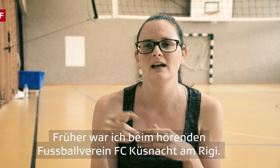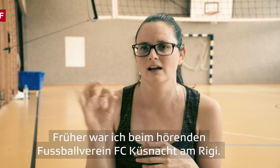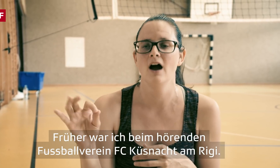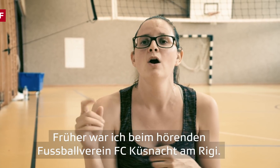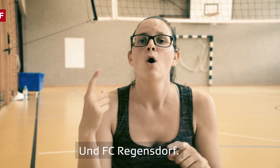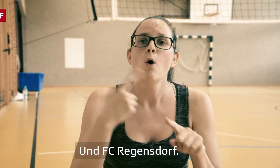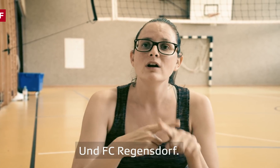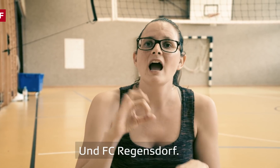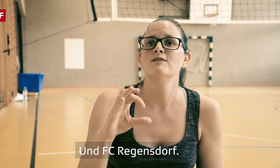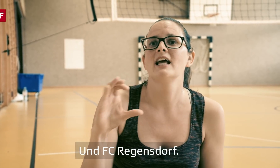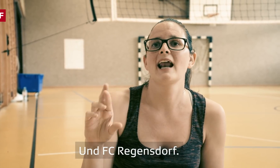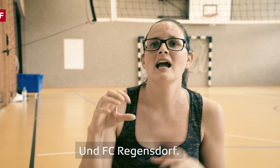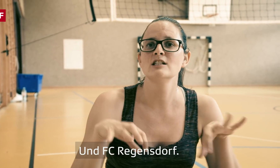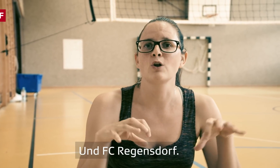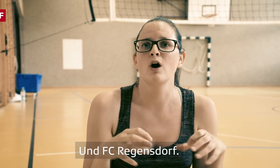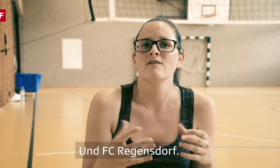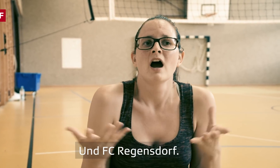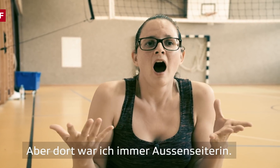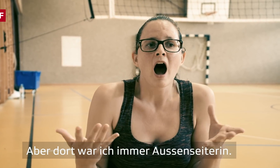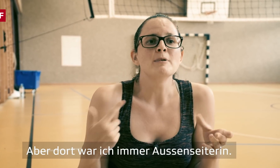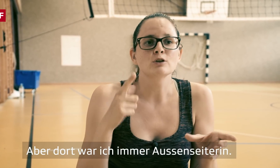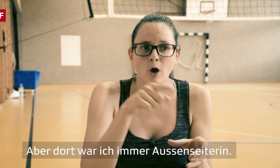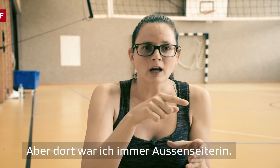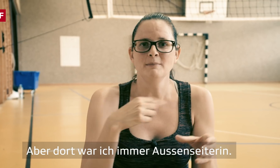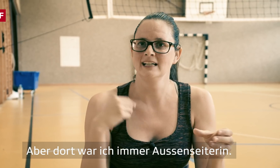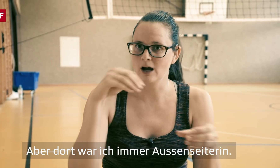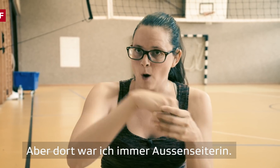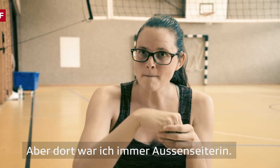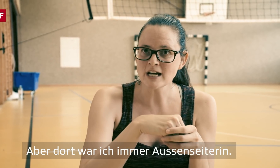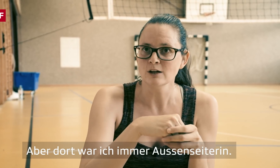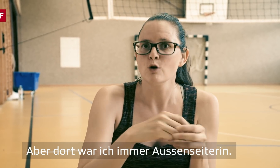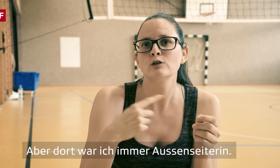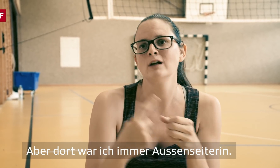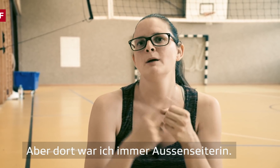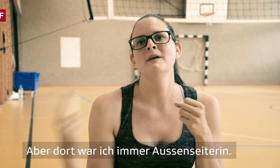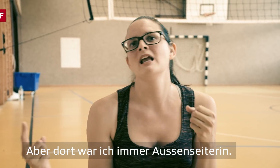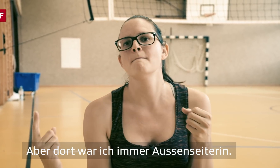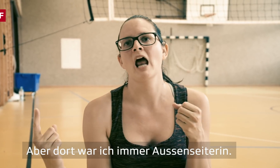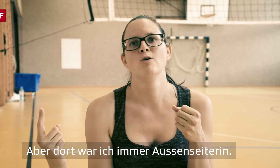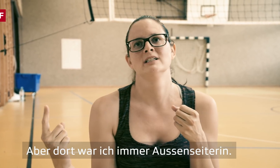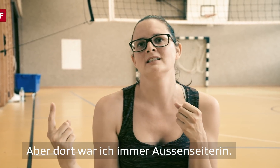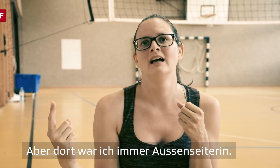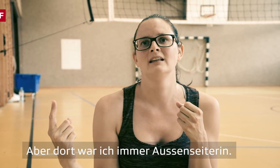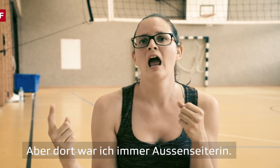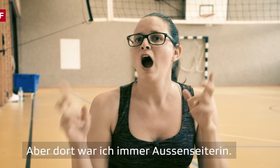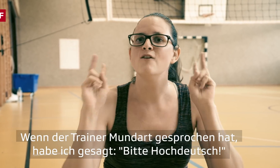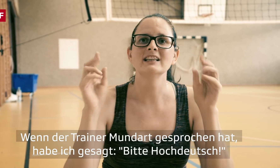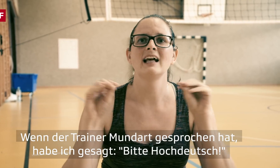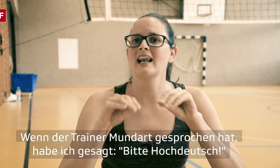Rücken, ja, und FC Regensdorf. Aber dort bin ich gekommen und trotzdem bin ich immer Außenseiter. Auch wenn der